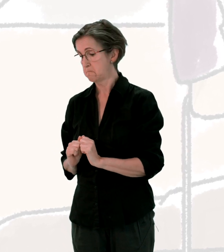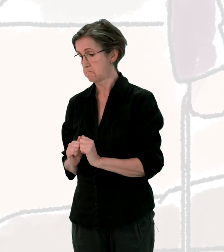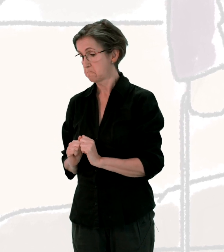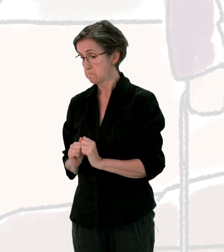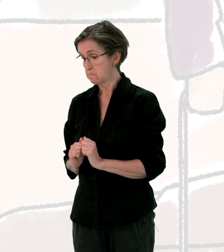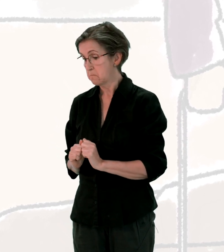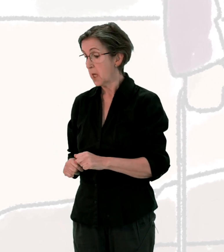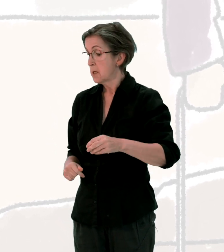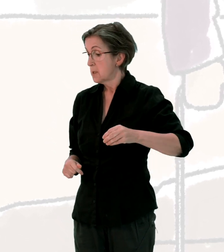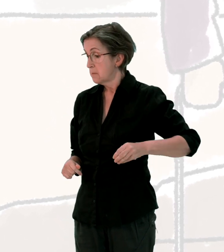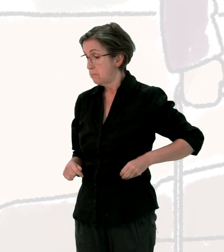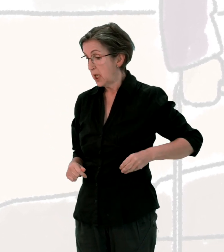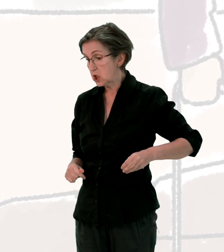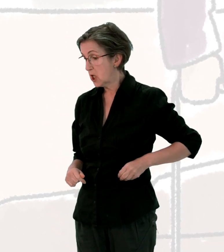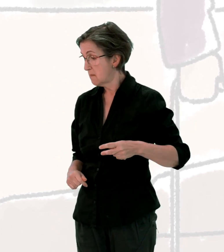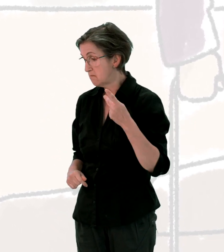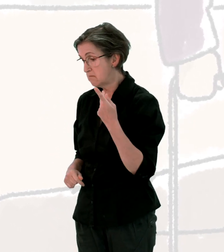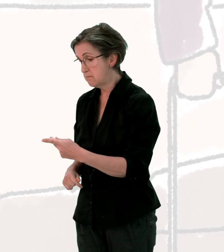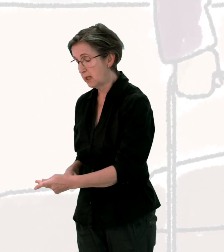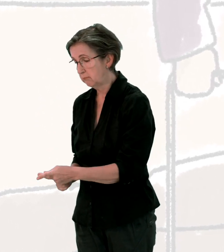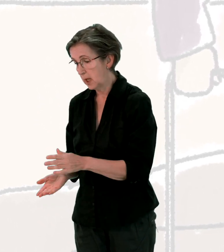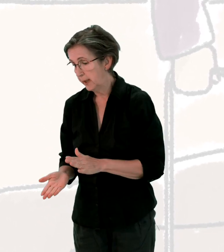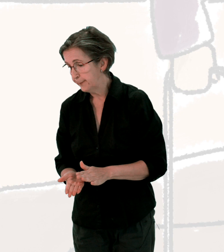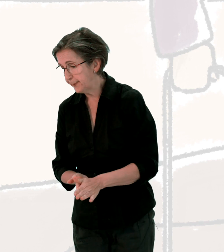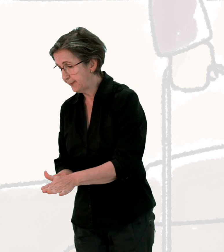il dit au paralysé : « Tes péchés sont pardonnés. »